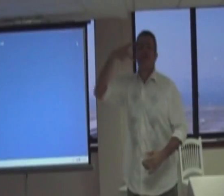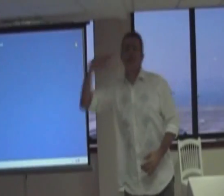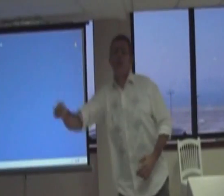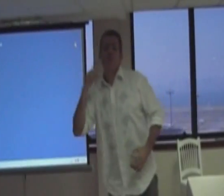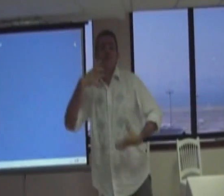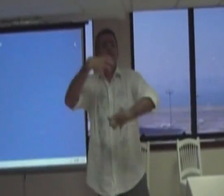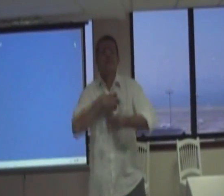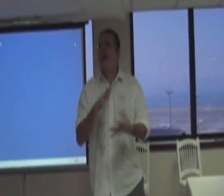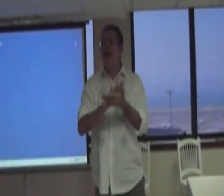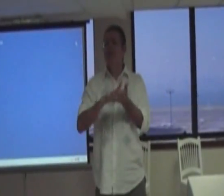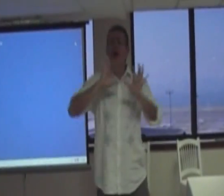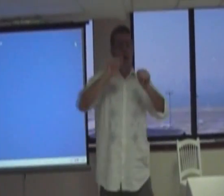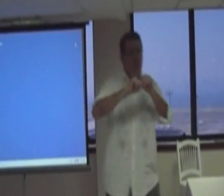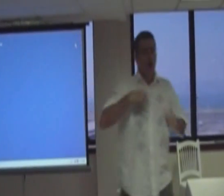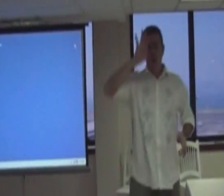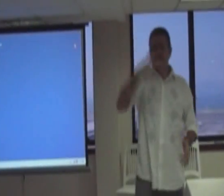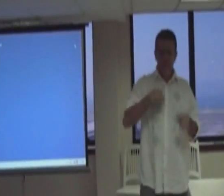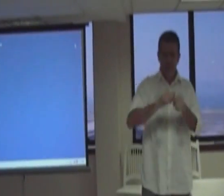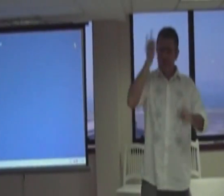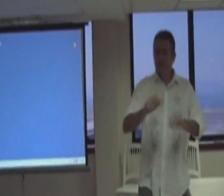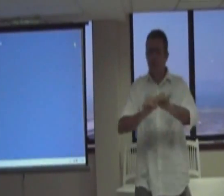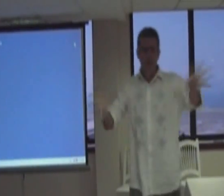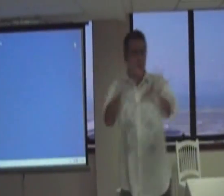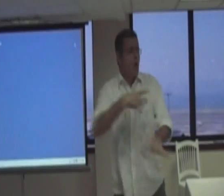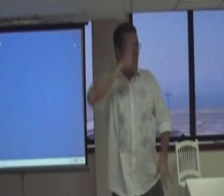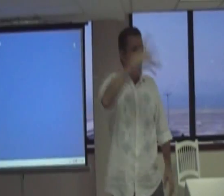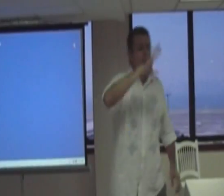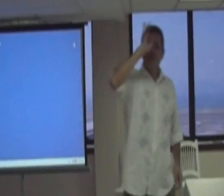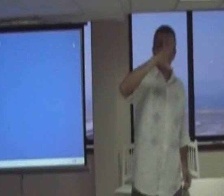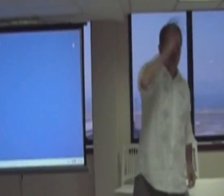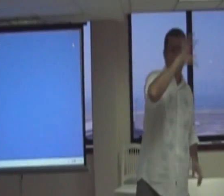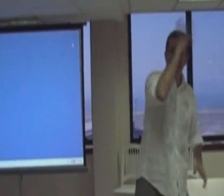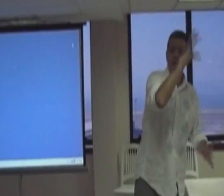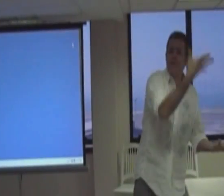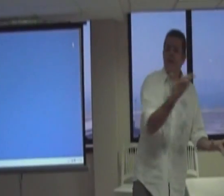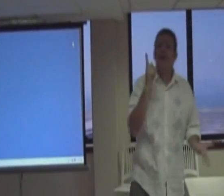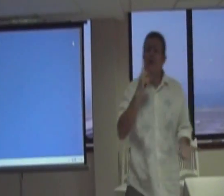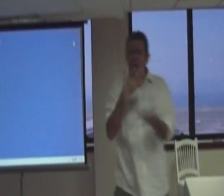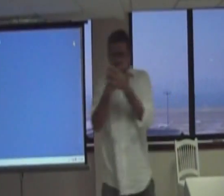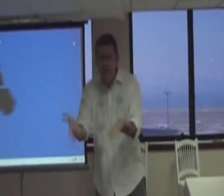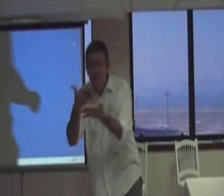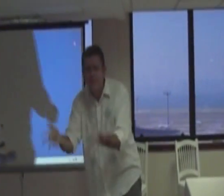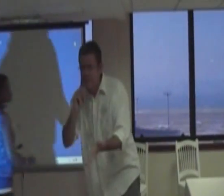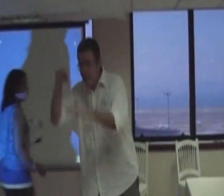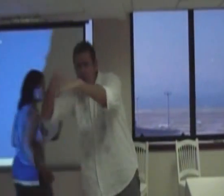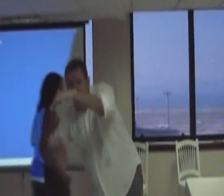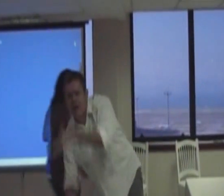mas infelizmente nas escolas não tem quem conheça essa prática, então é preciso que haja essa pesquisa. Na verdade, é feita as decisões sem